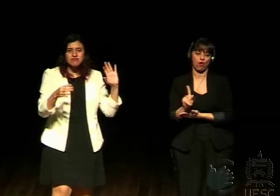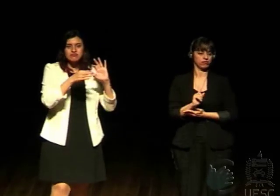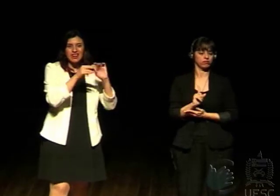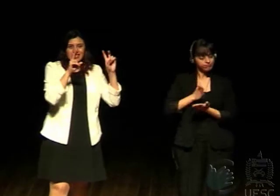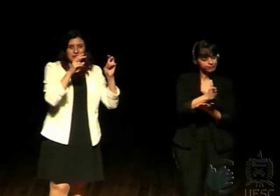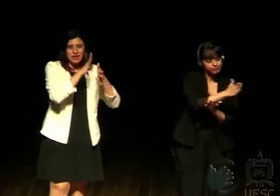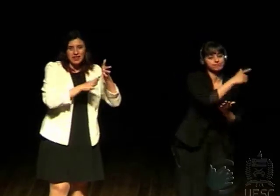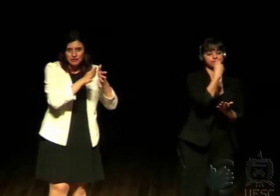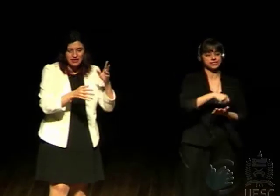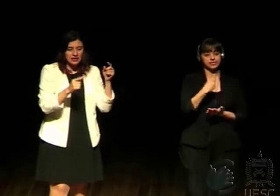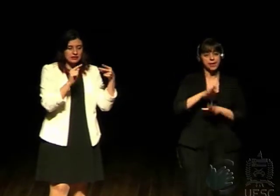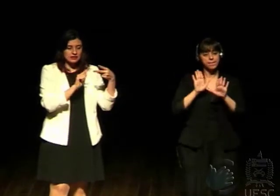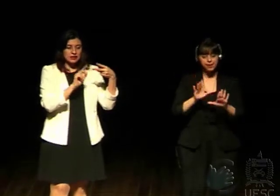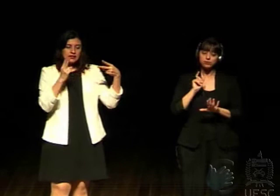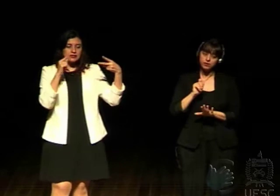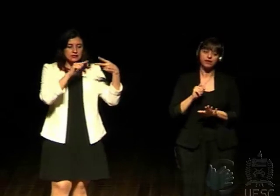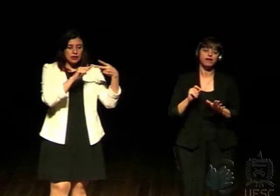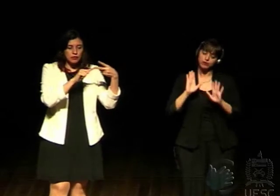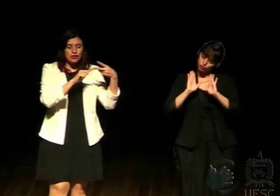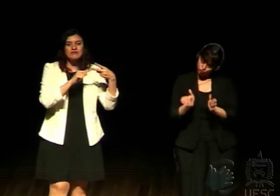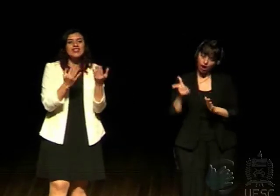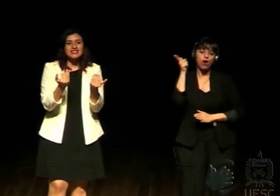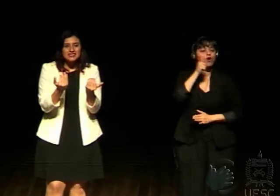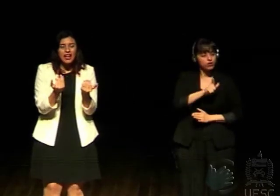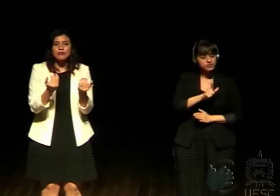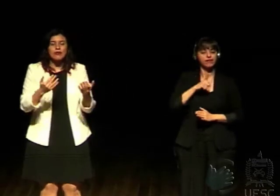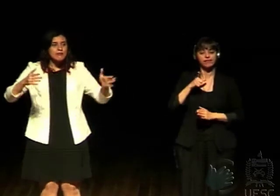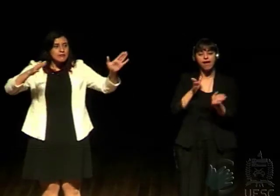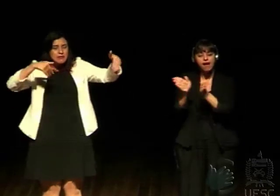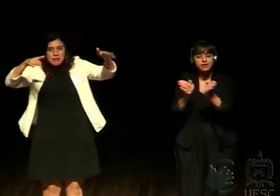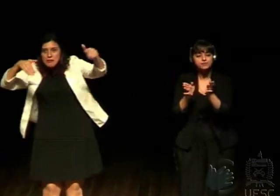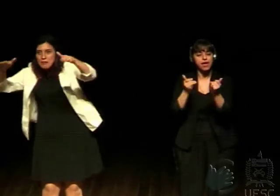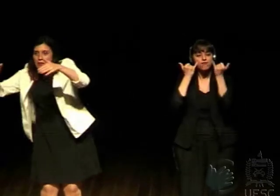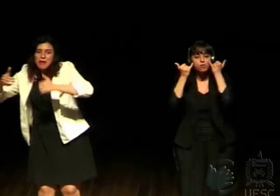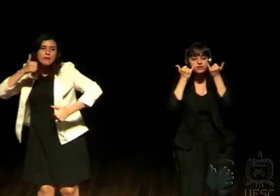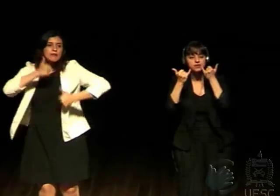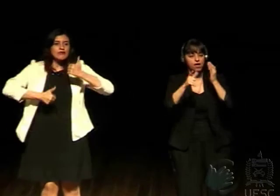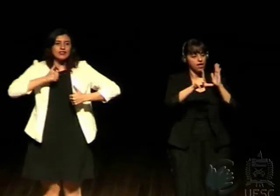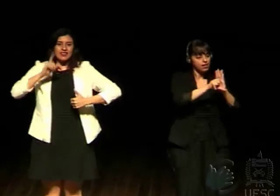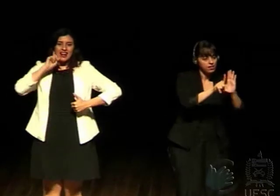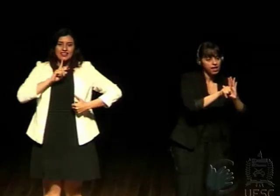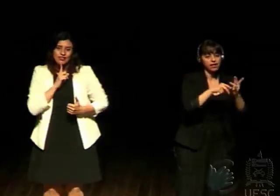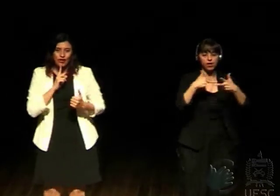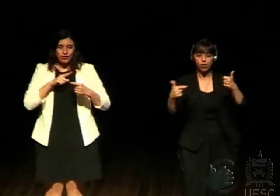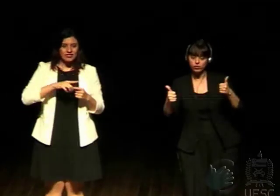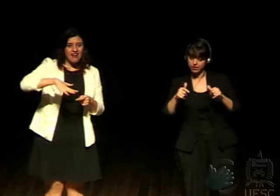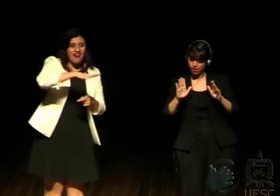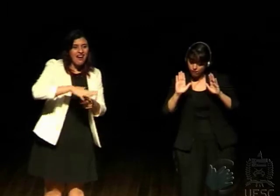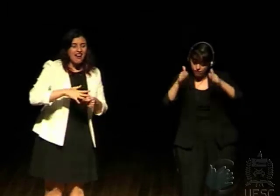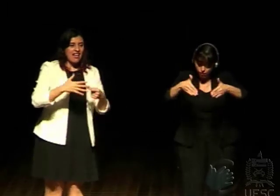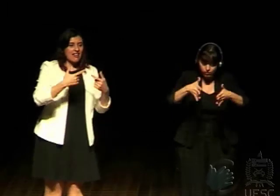Por una parte, necesitamos mayor acceso a la información, mayor acceso a las normas, a las leyes respecto a la lengua de